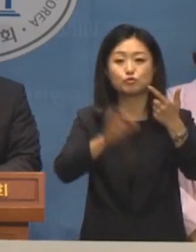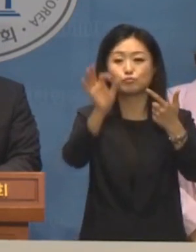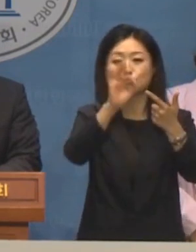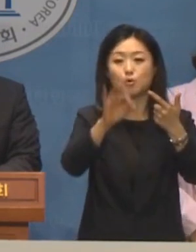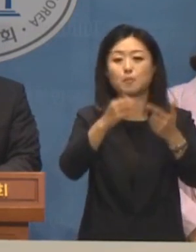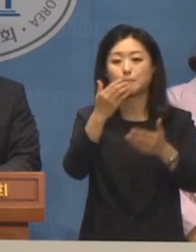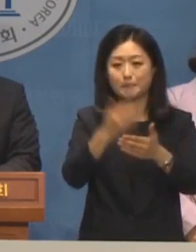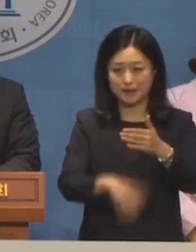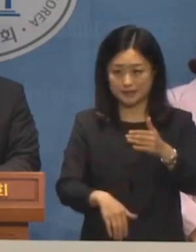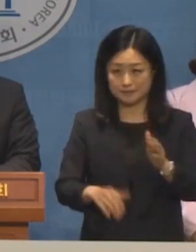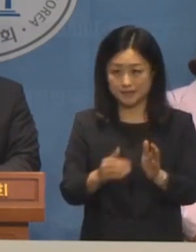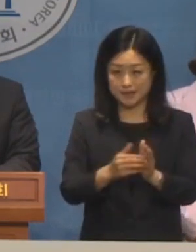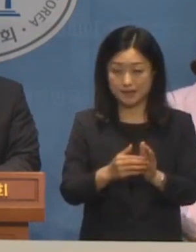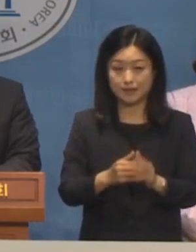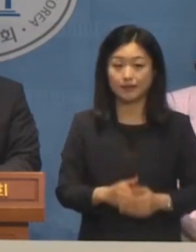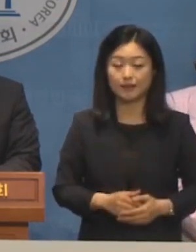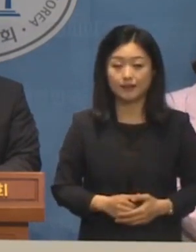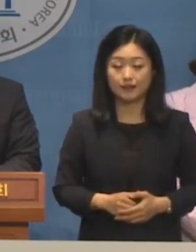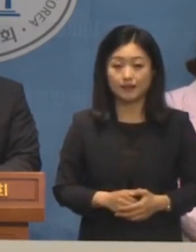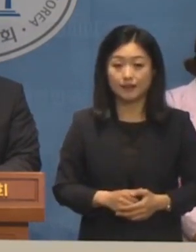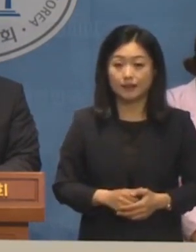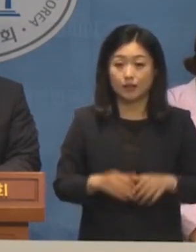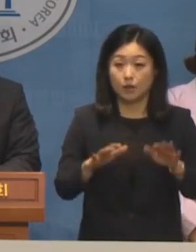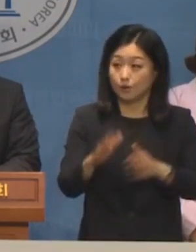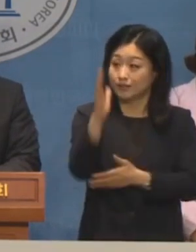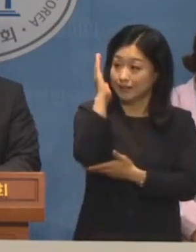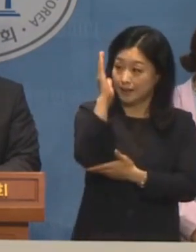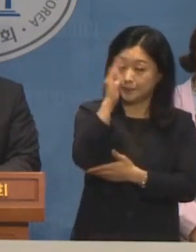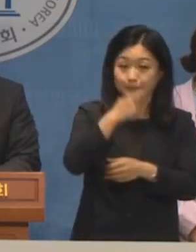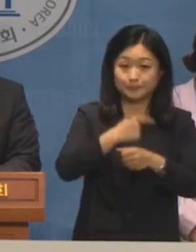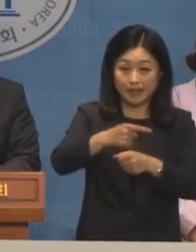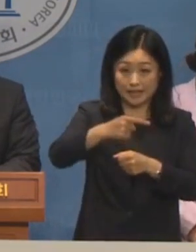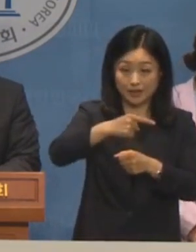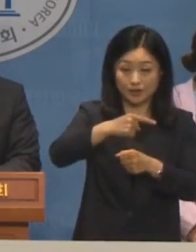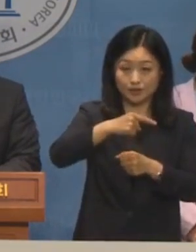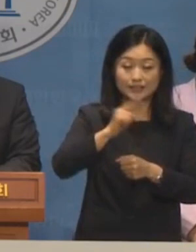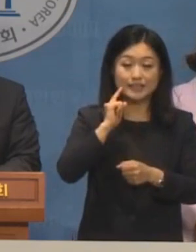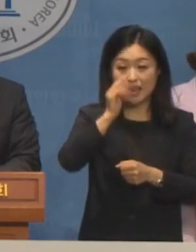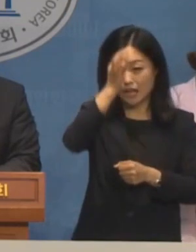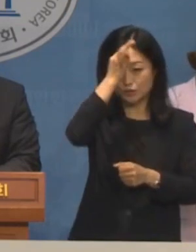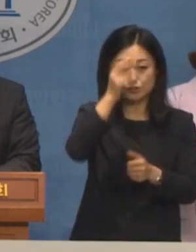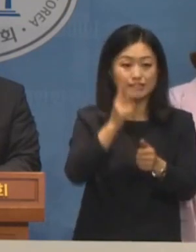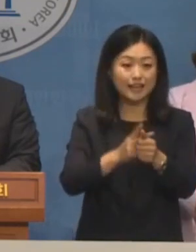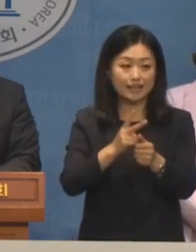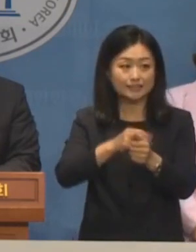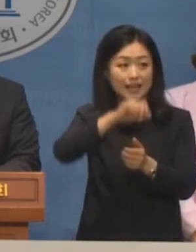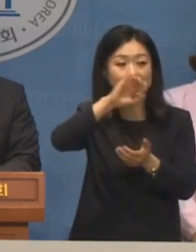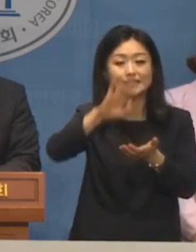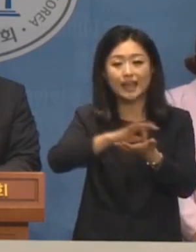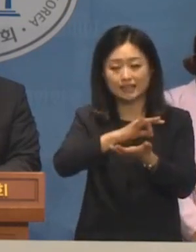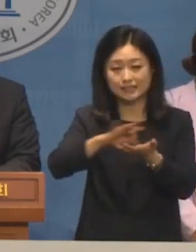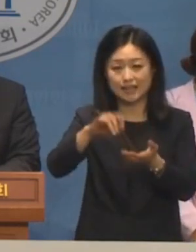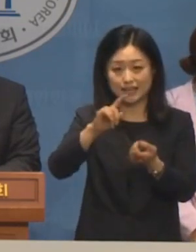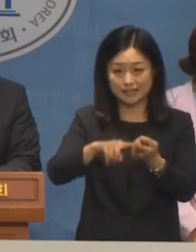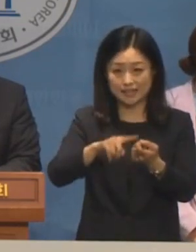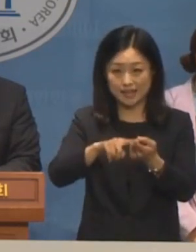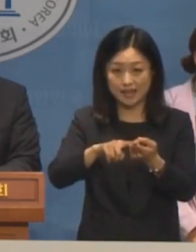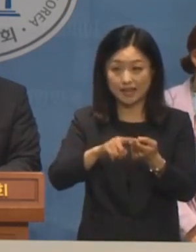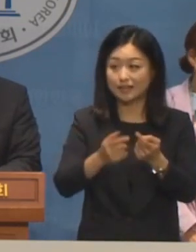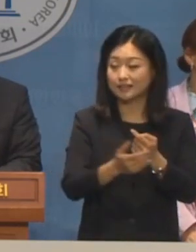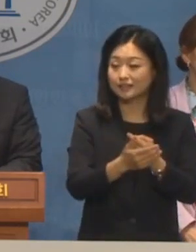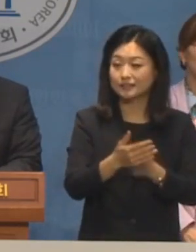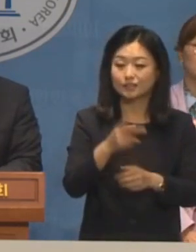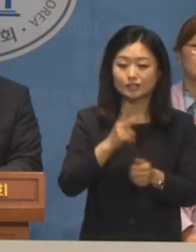삭감된 것입니다. 오늘 회견은 내년도 학교 예술 강사 지원 예산 편성에 대한 현장의